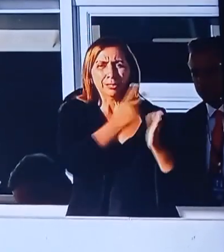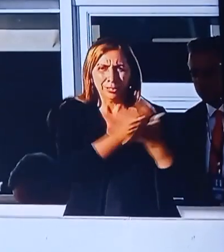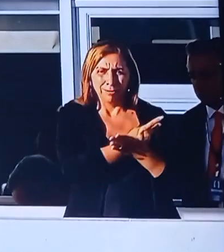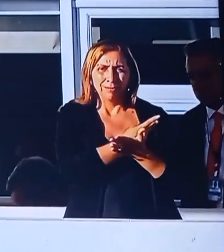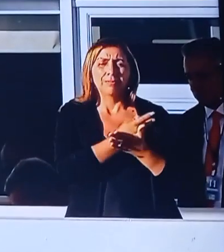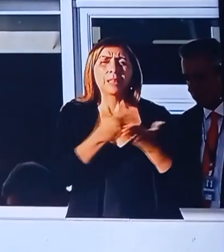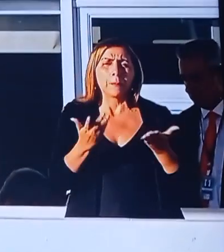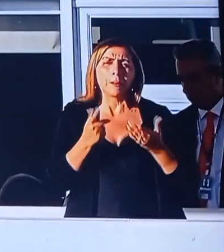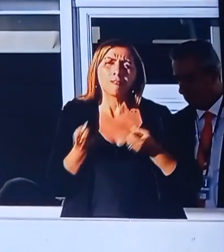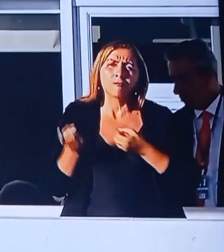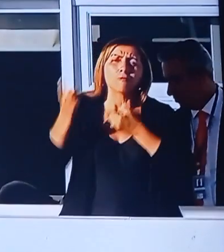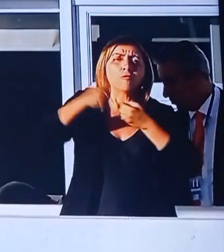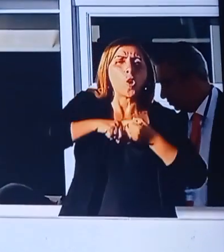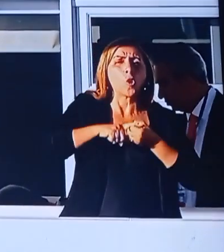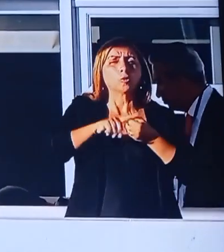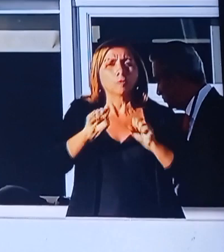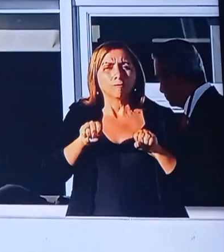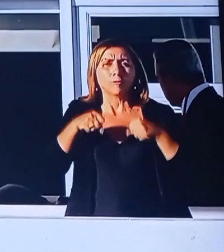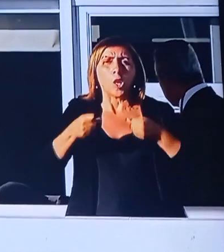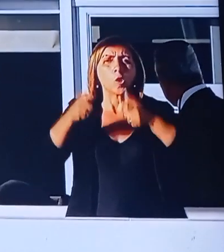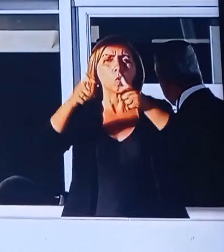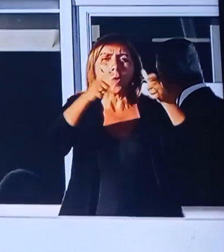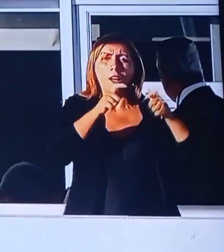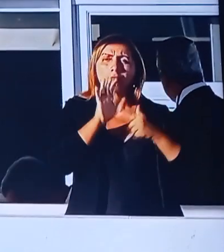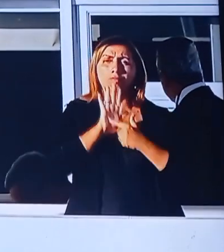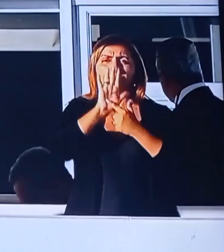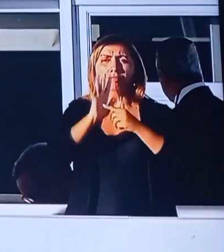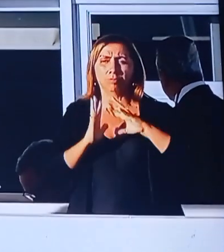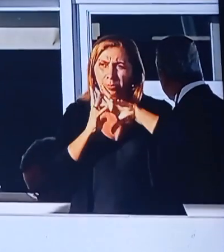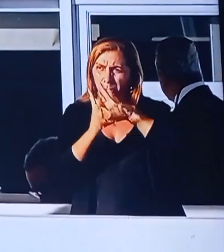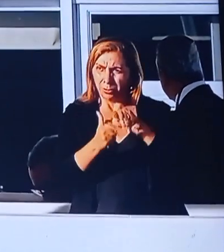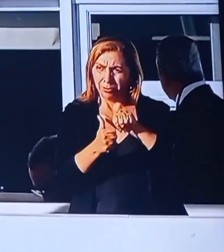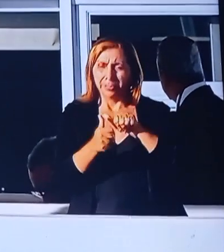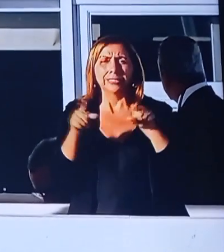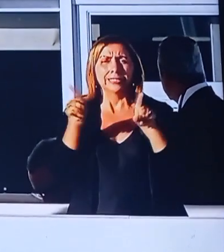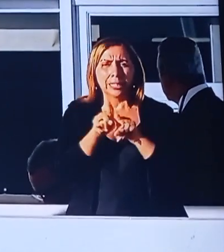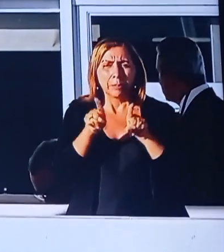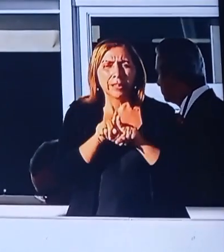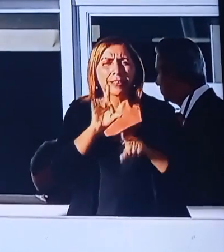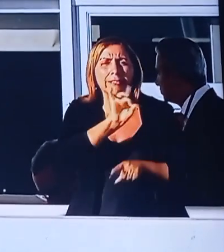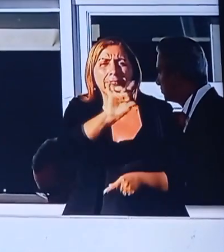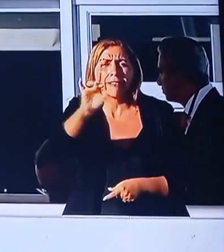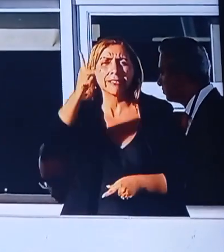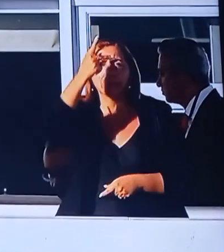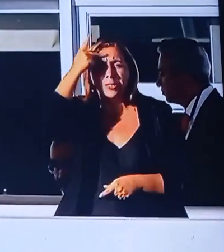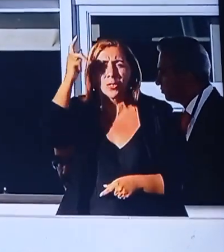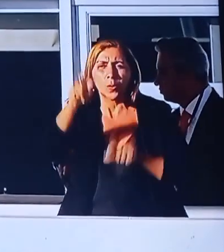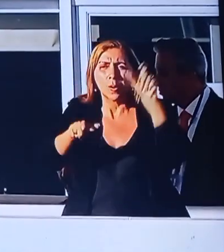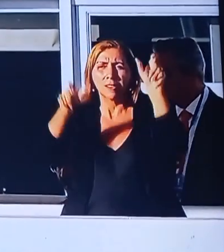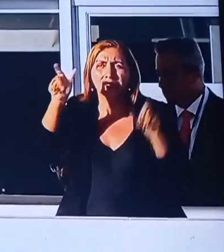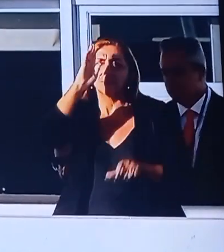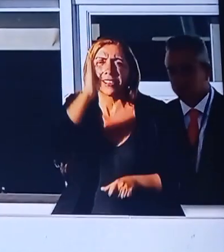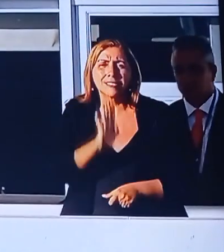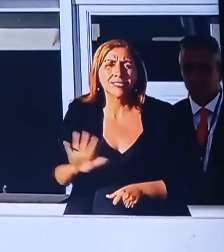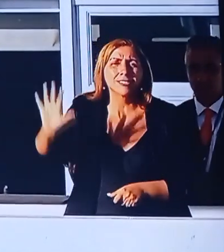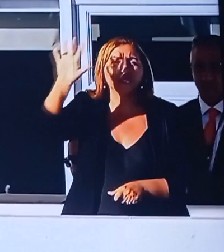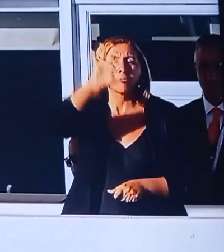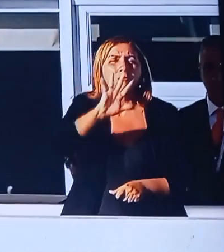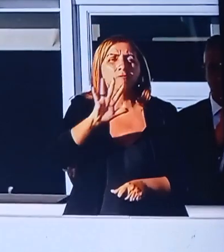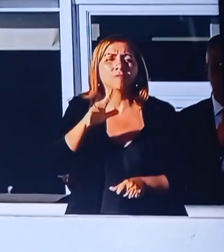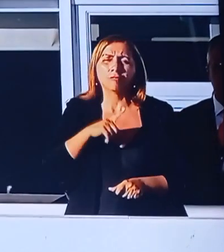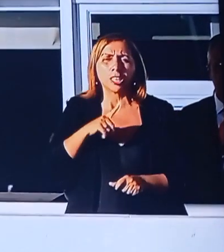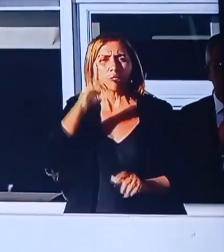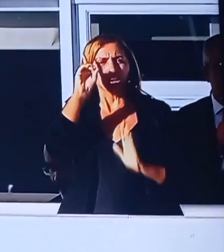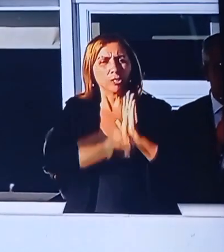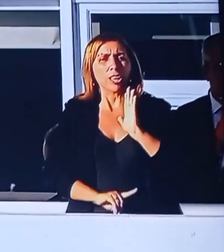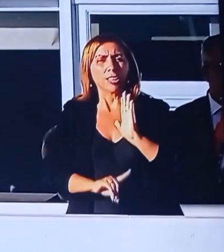anos, para reconquistar seu lugar de destaque no mundo e para que cada brasileiro e cada brasileira tenha o